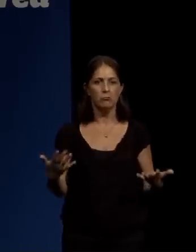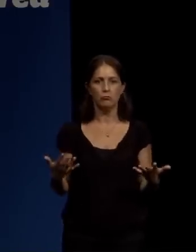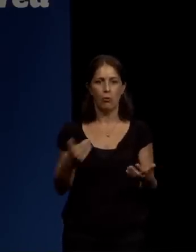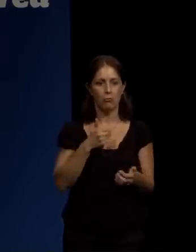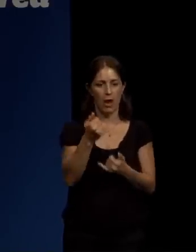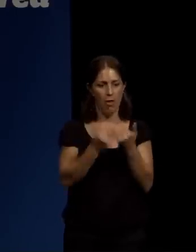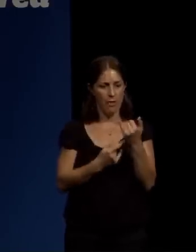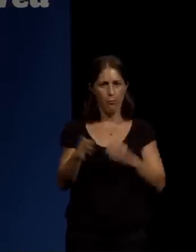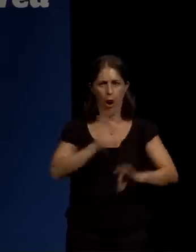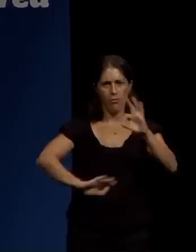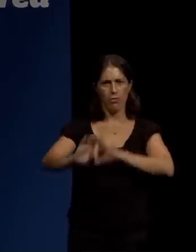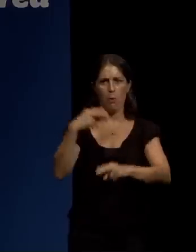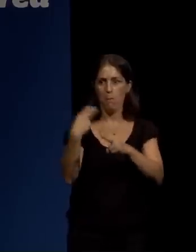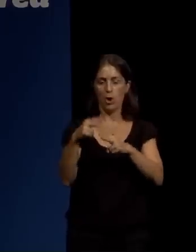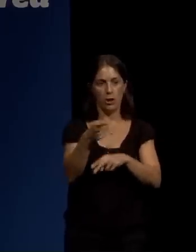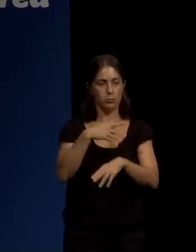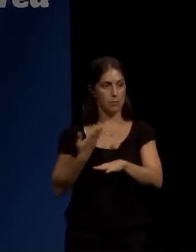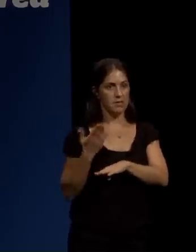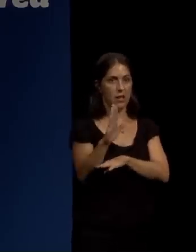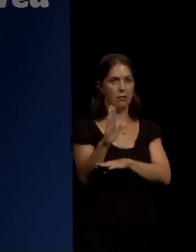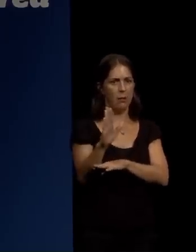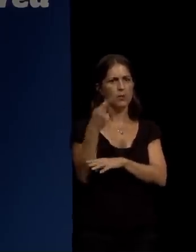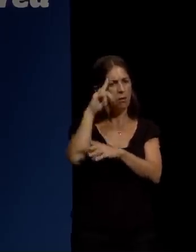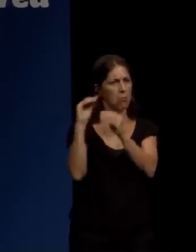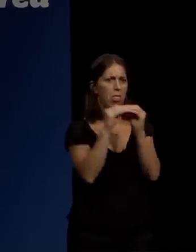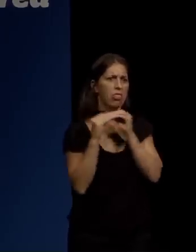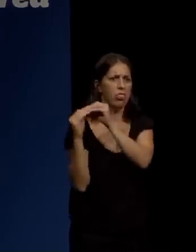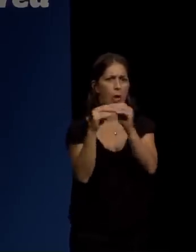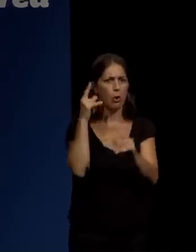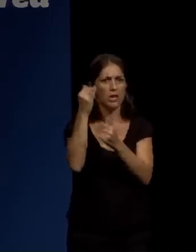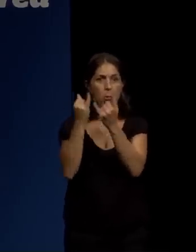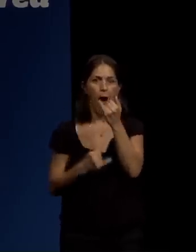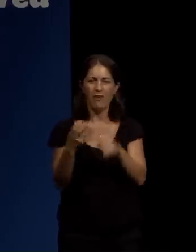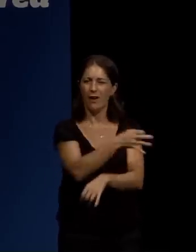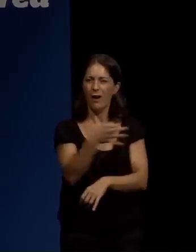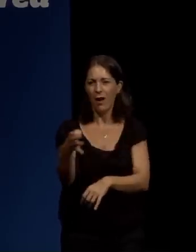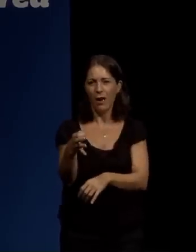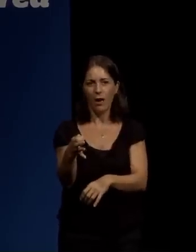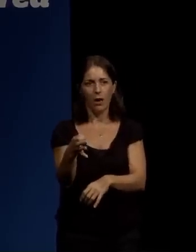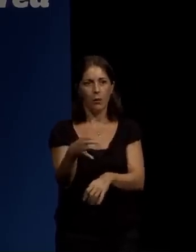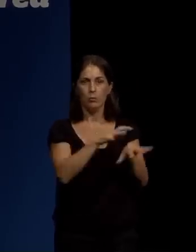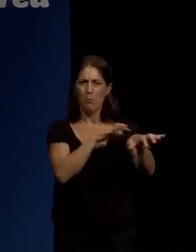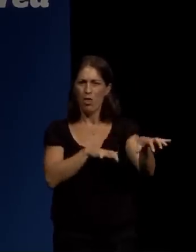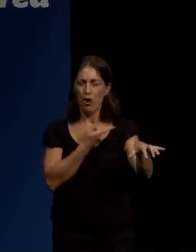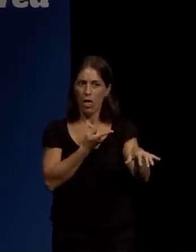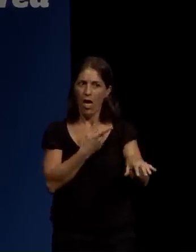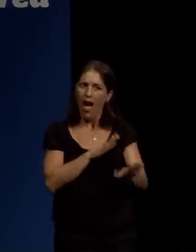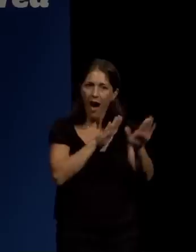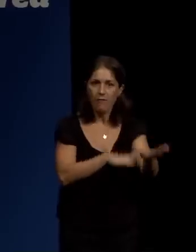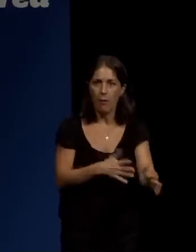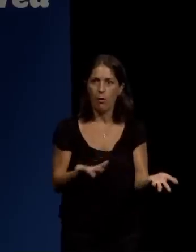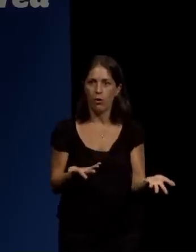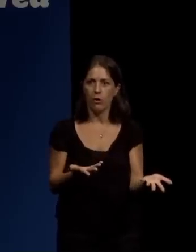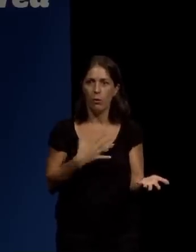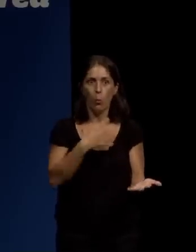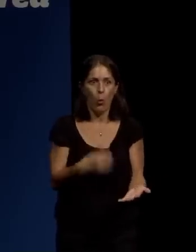que as organizacións políticas que as representasen fosen quen de poñerse de acordo para ser eficaces en pro das maiorías sociais? Como non iba a